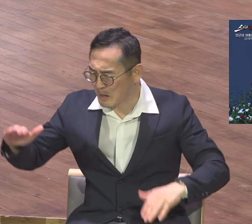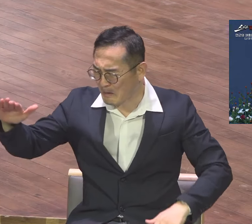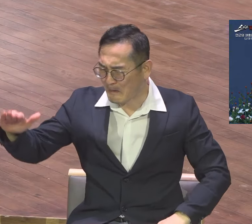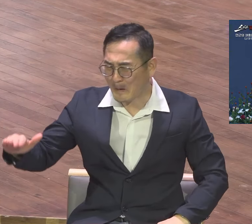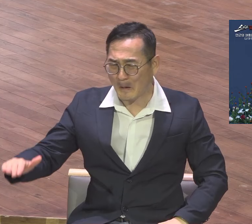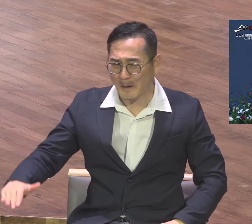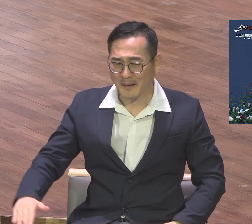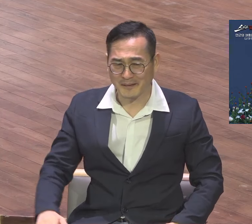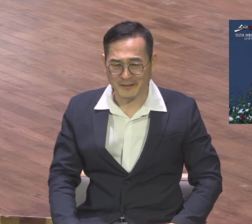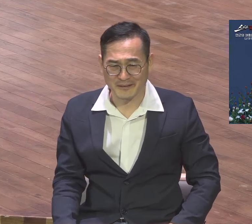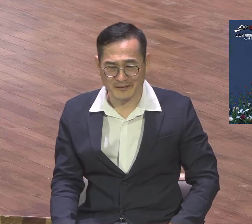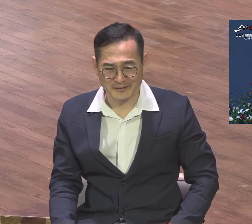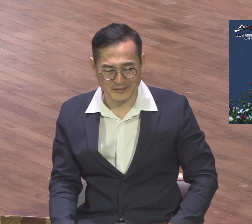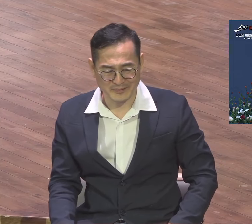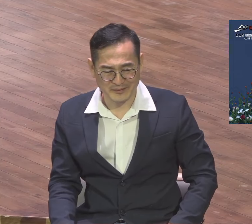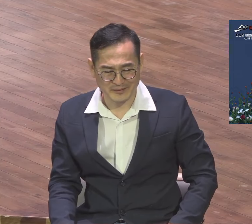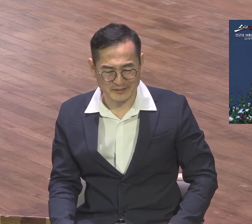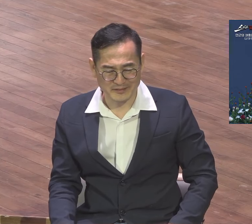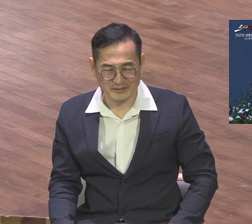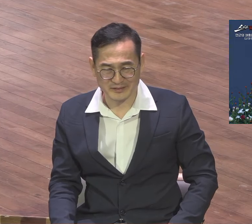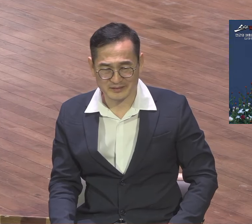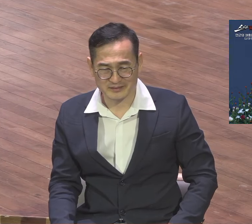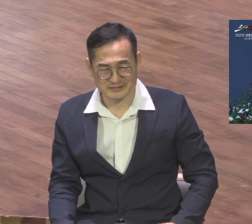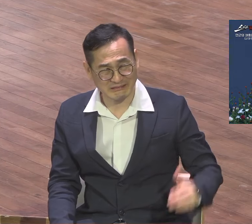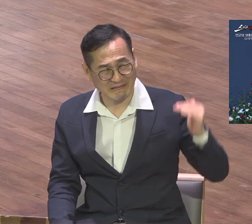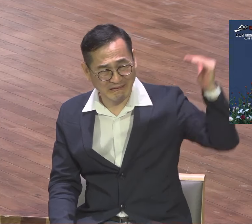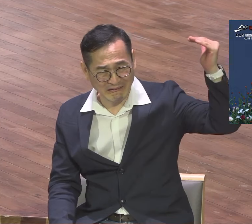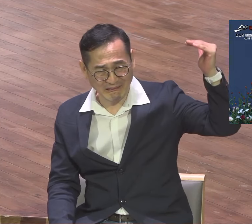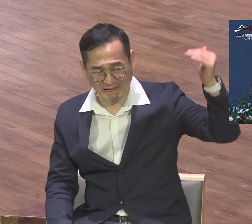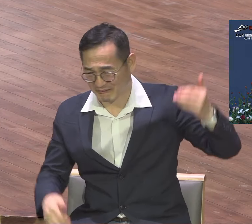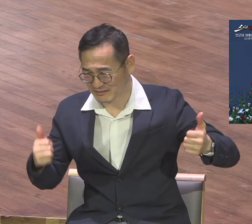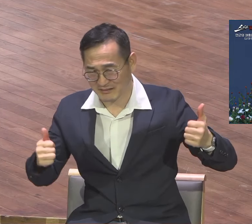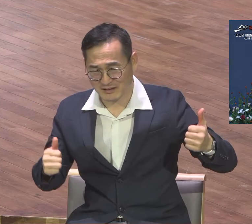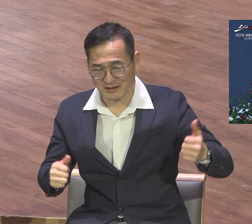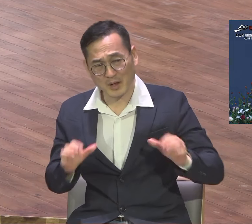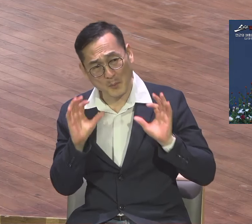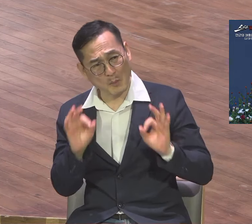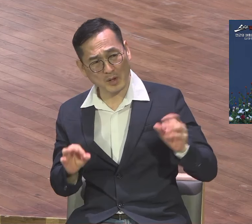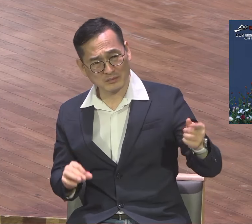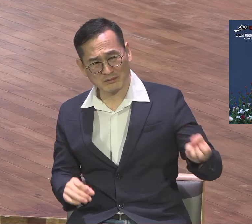헤브급 대 프라이급인데 게임이 안 돼요.